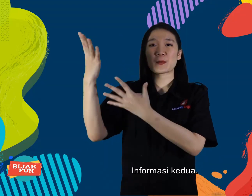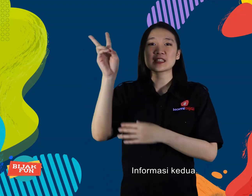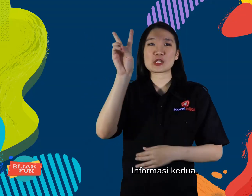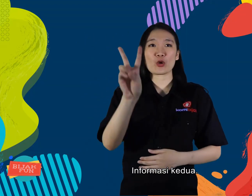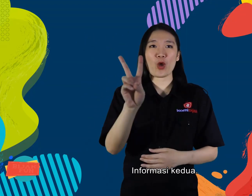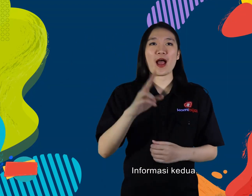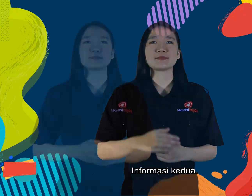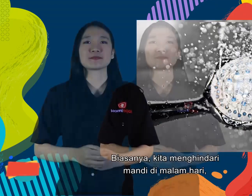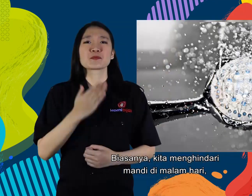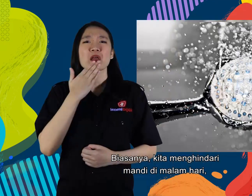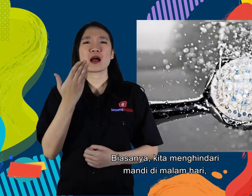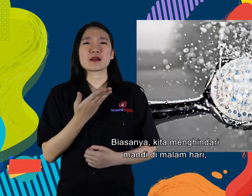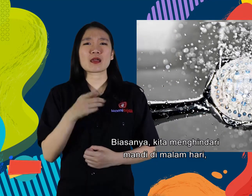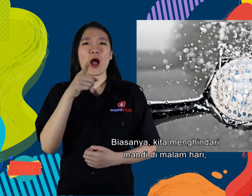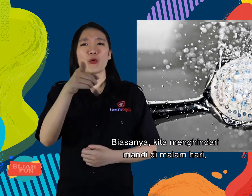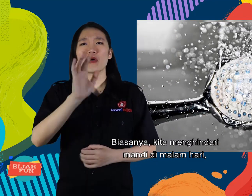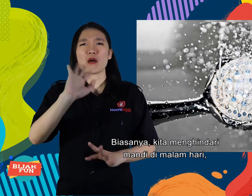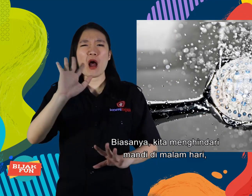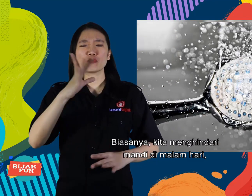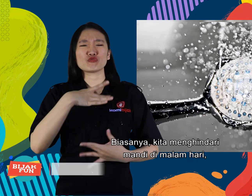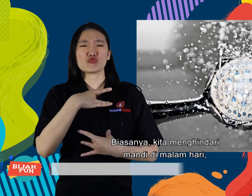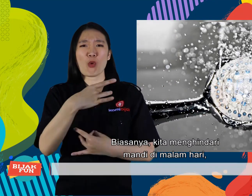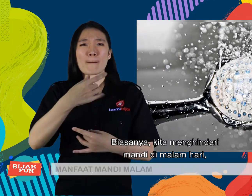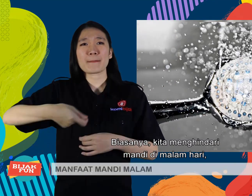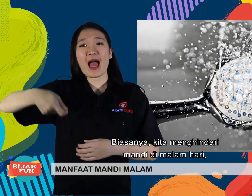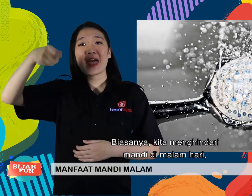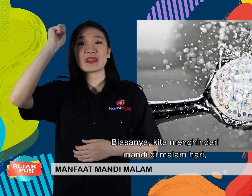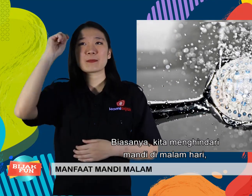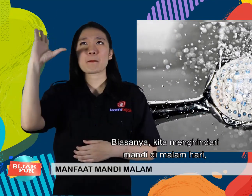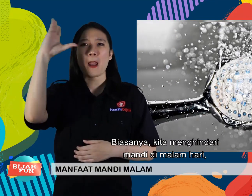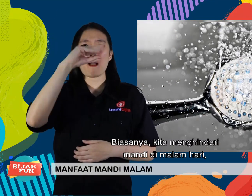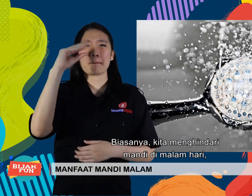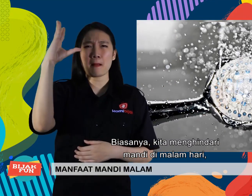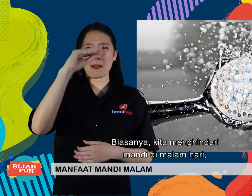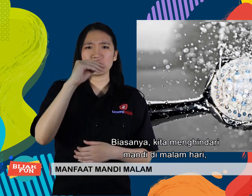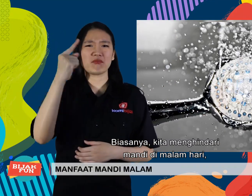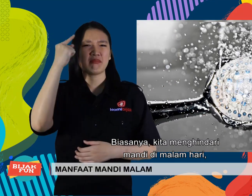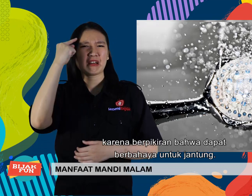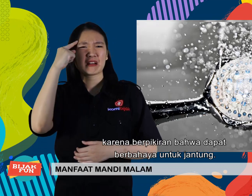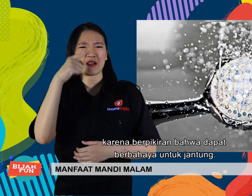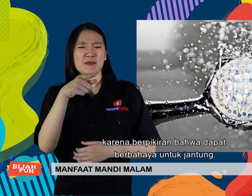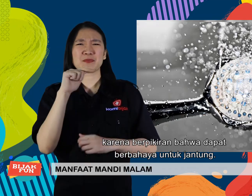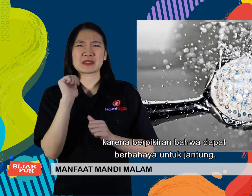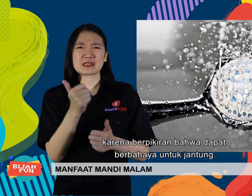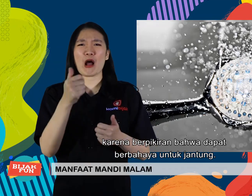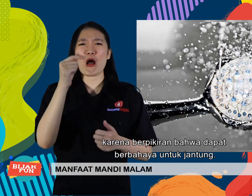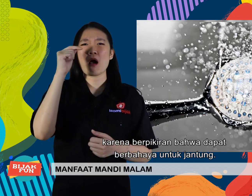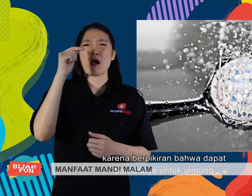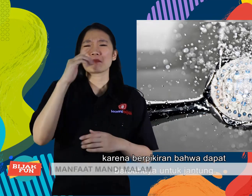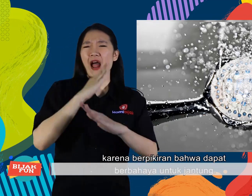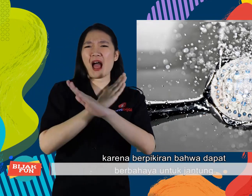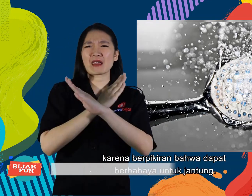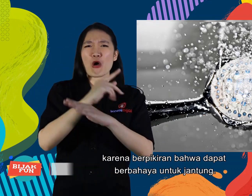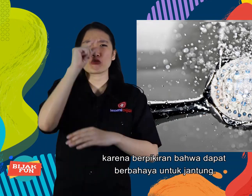Informasi kedua, biasanya kita menghindari mandi di malam hari karena dapat membahayakan jantung.